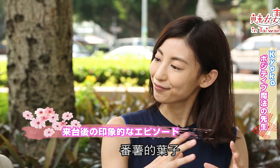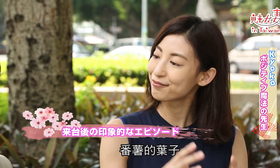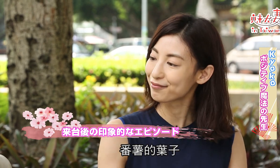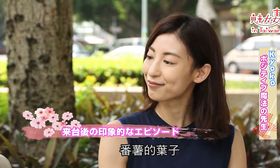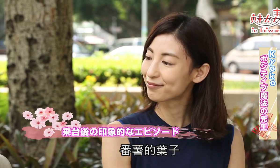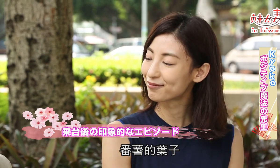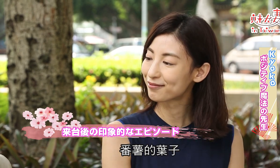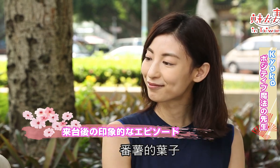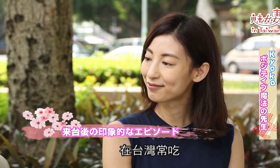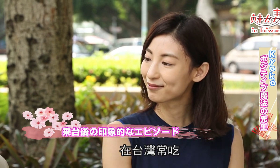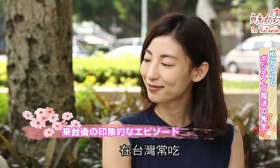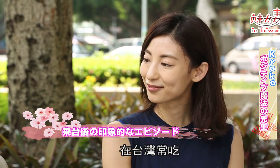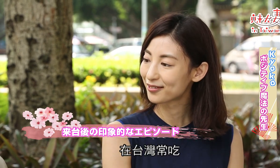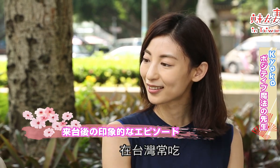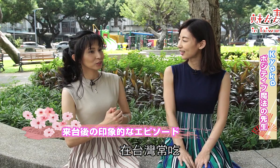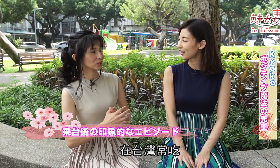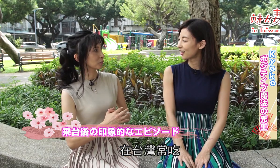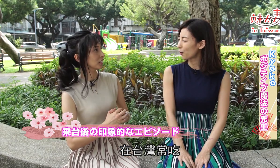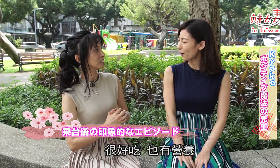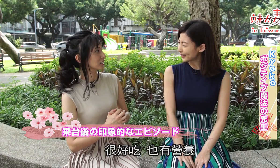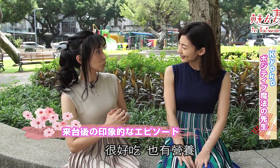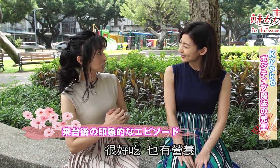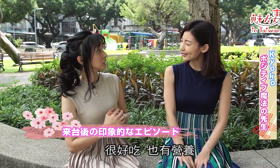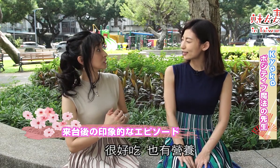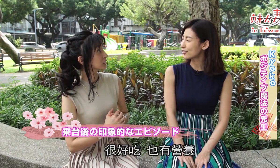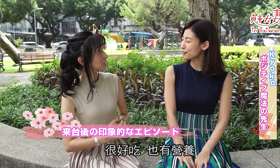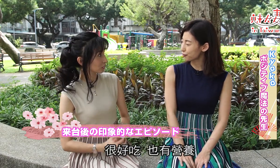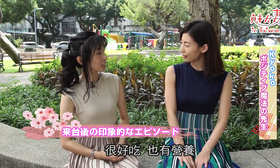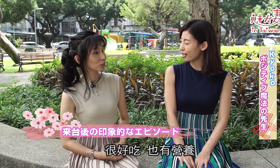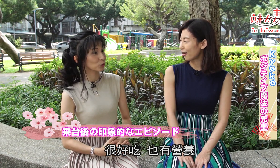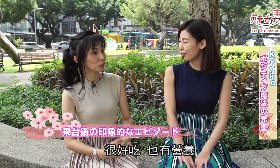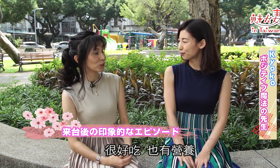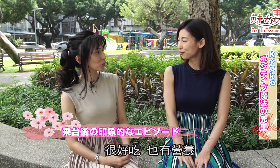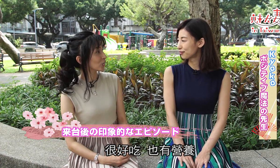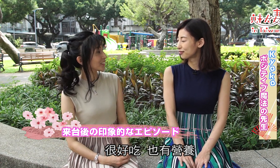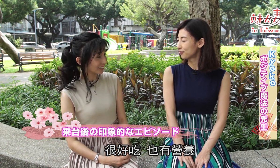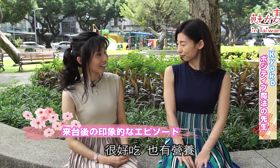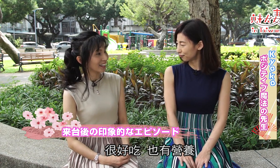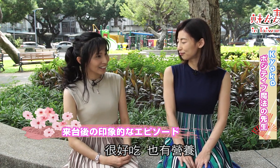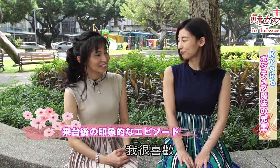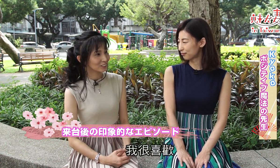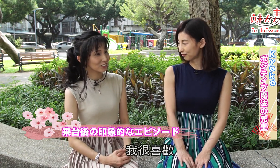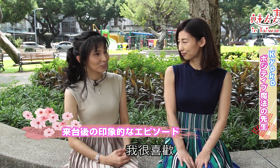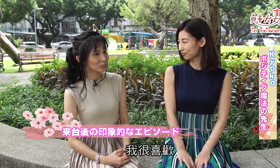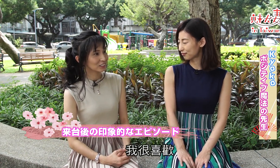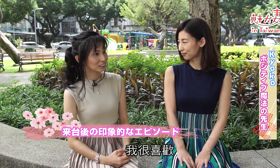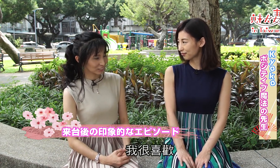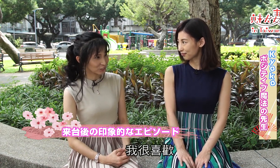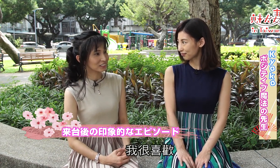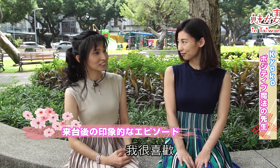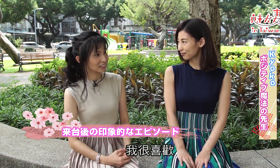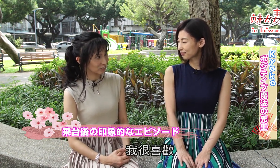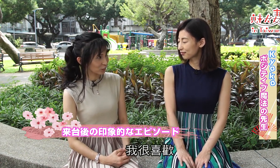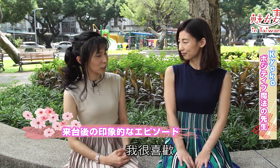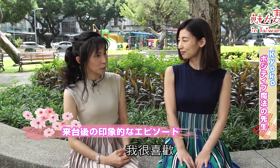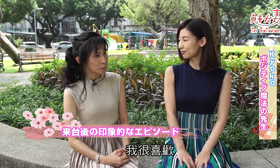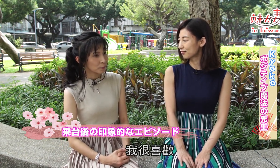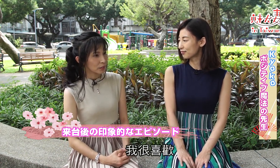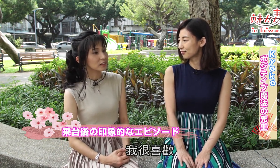いもの葉っぱが台湾ではよく食べられるんです。美味しいですよね、とても栄養があって、でそれは美味しいので好きなので買いに行